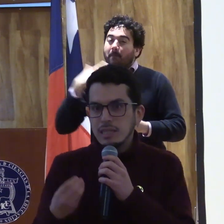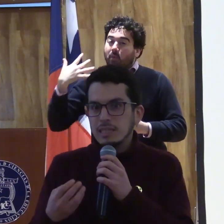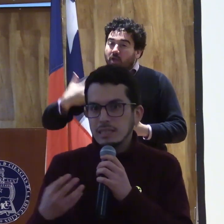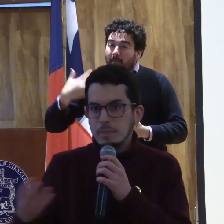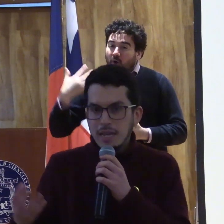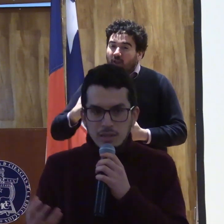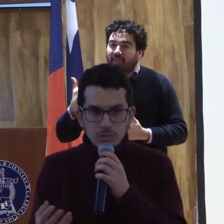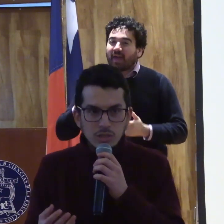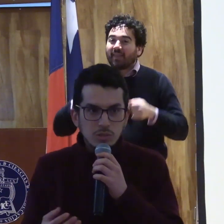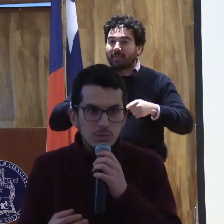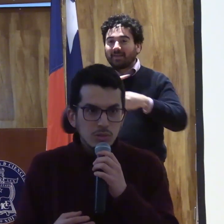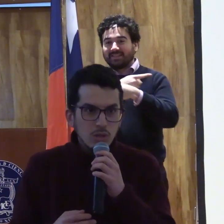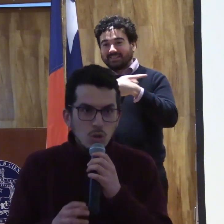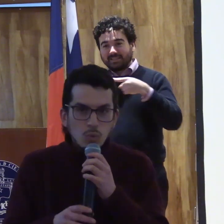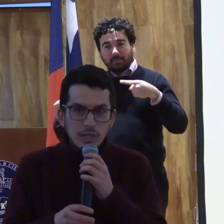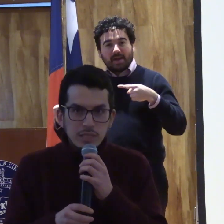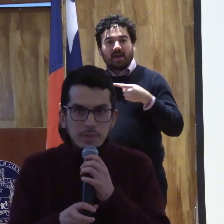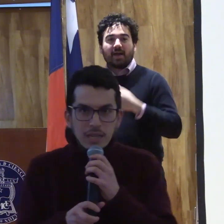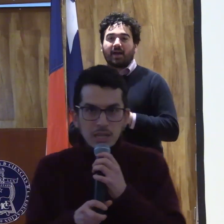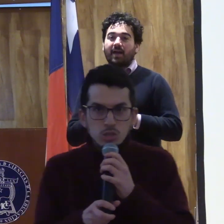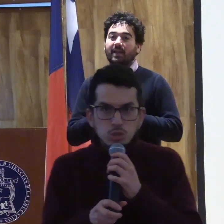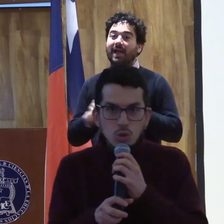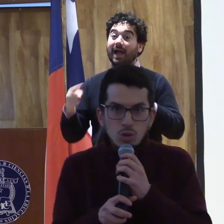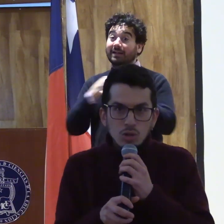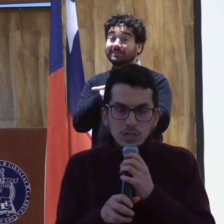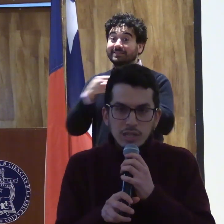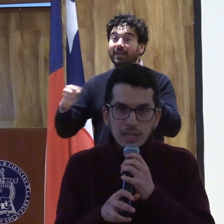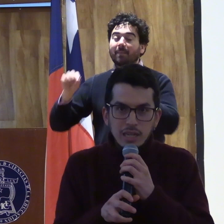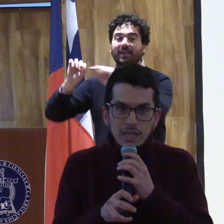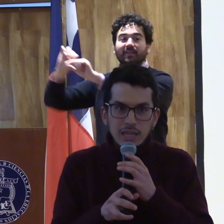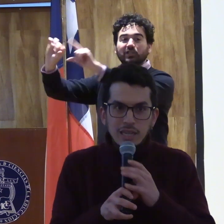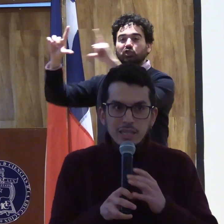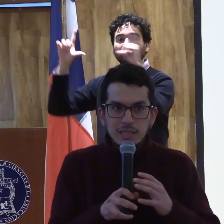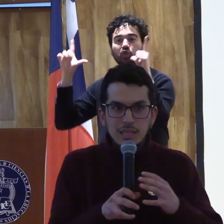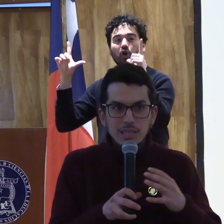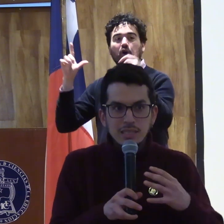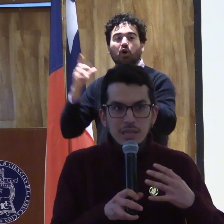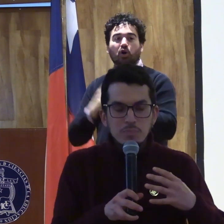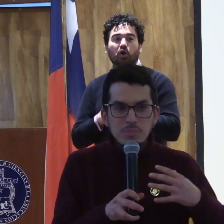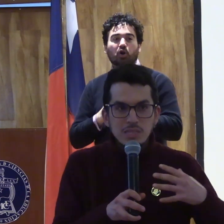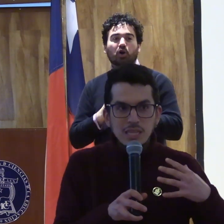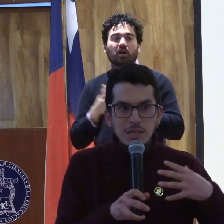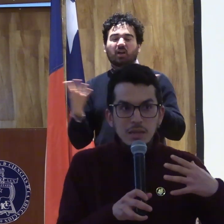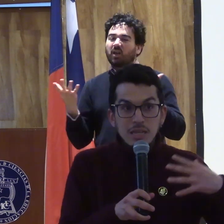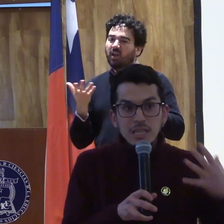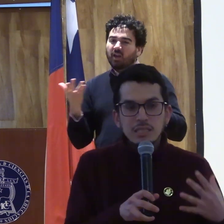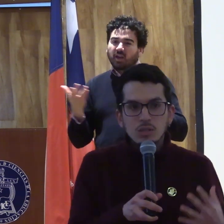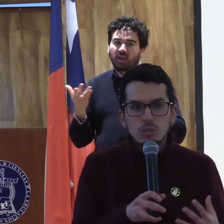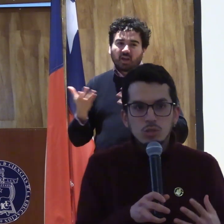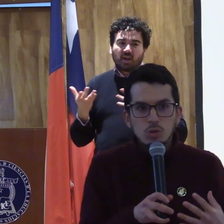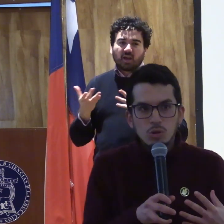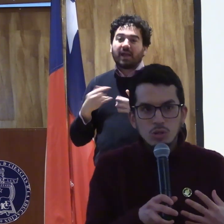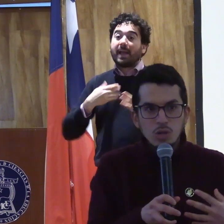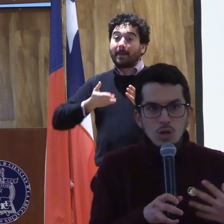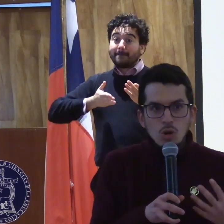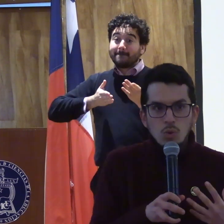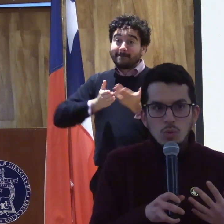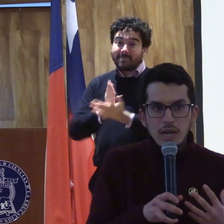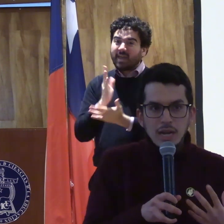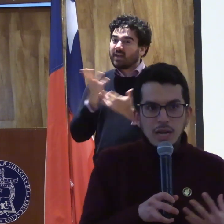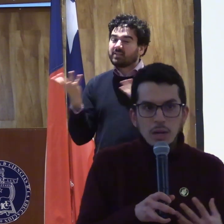que es esta semana, ¿no es cierto? Una Semana del Sol que se inicia, ¿no es cierto?,